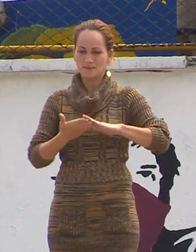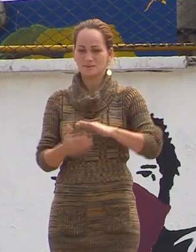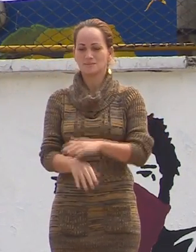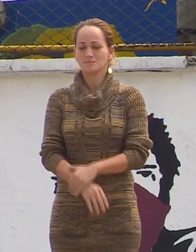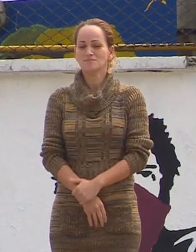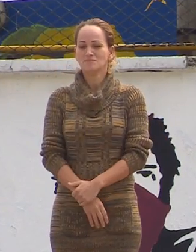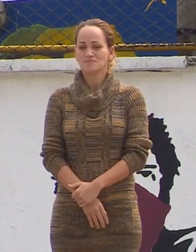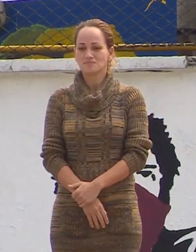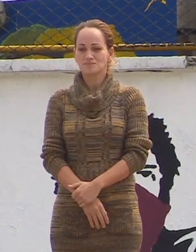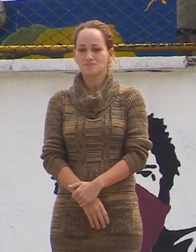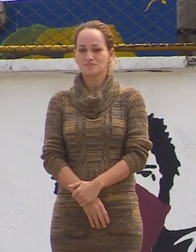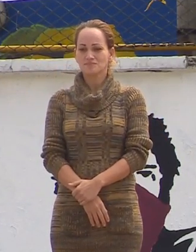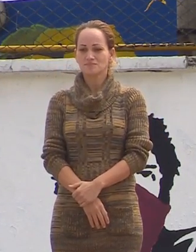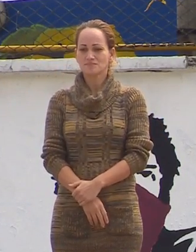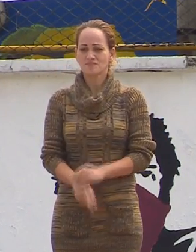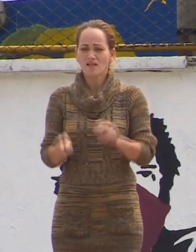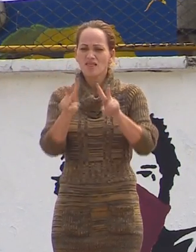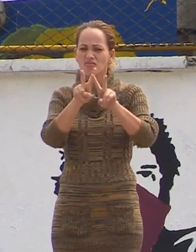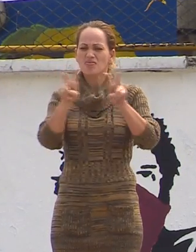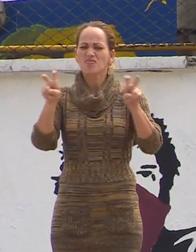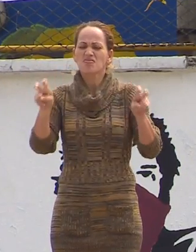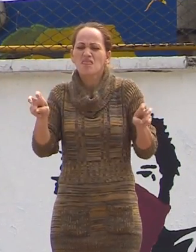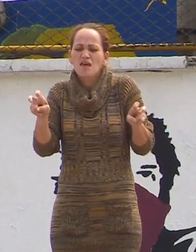No es asunto de coyuntura.